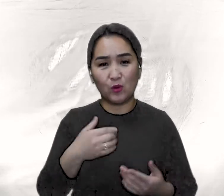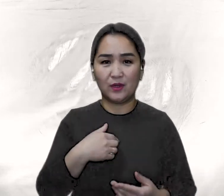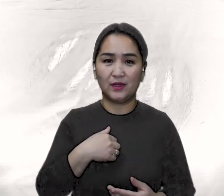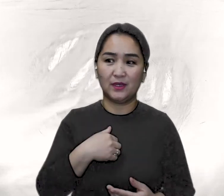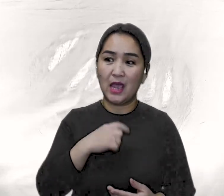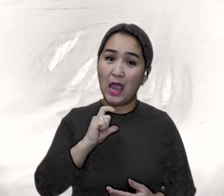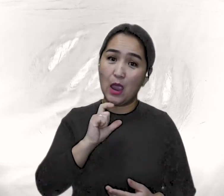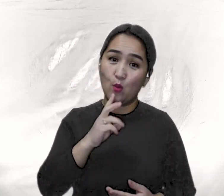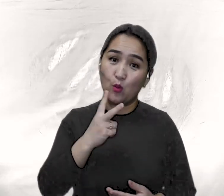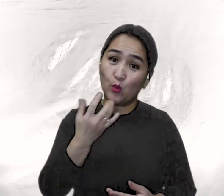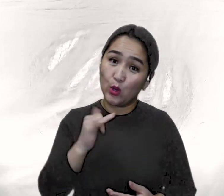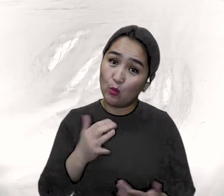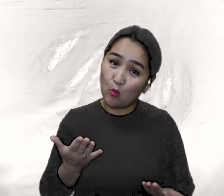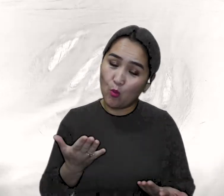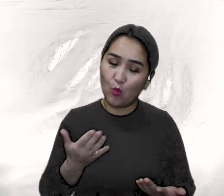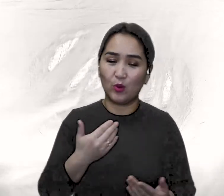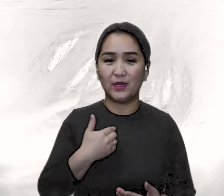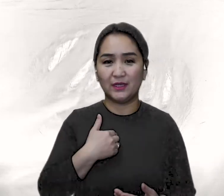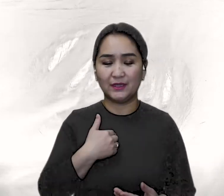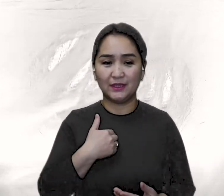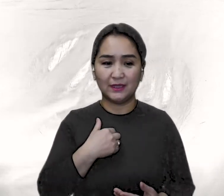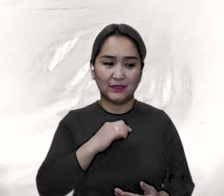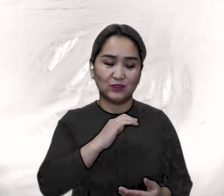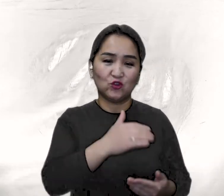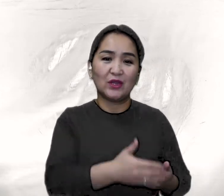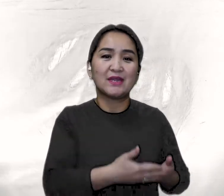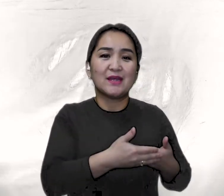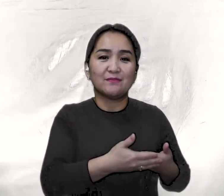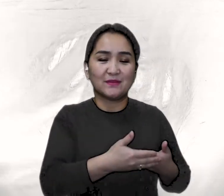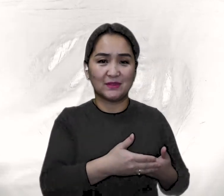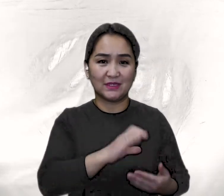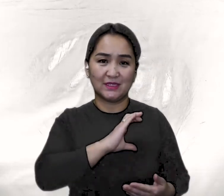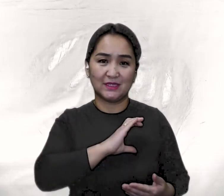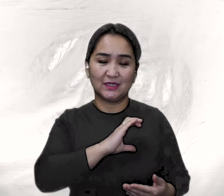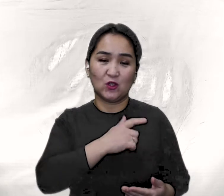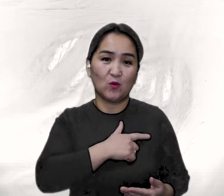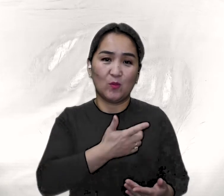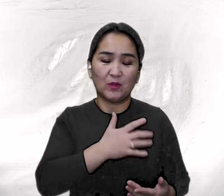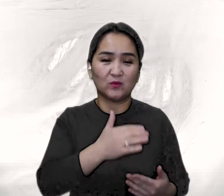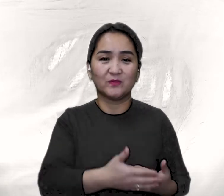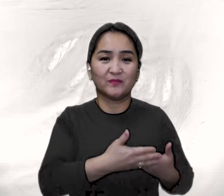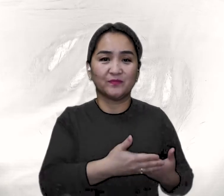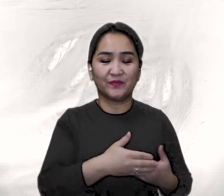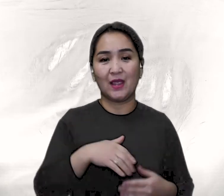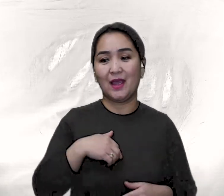гэл аль болох миний талд ингээд байдаг. Тэгээд яг найзууд бол угс мэдэж ойлгоно.